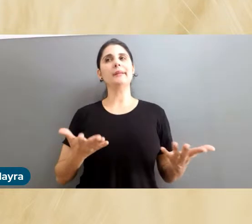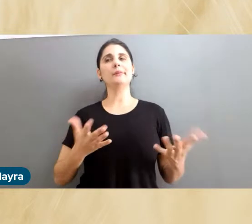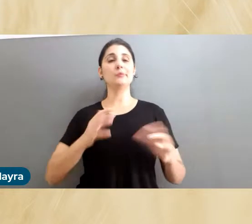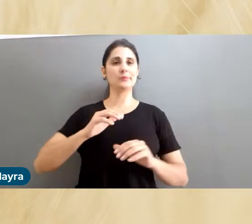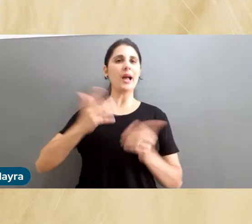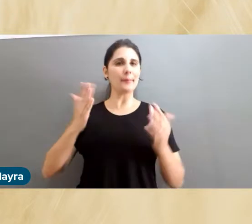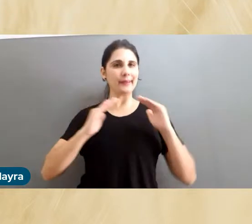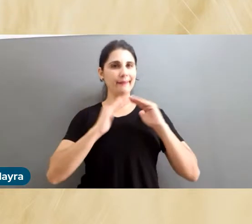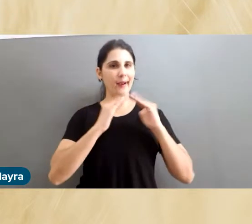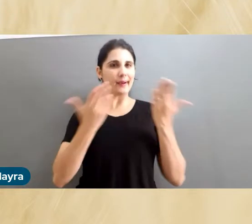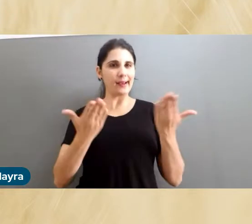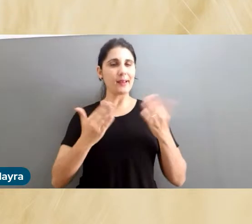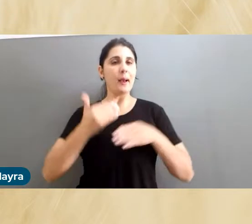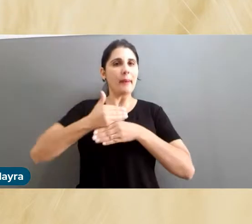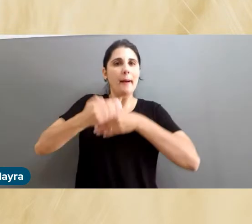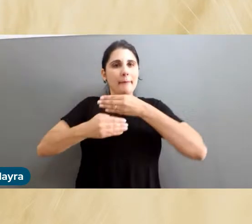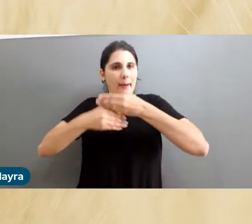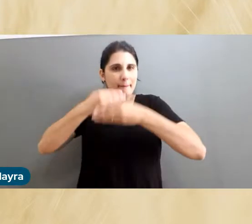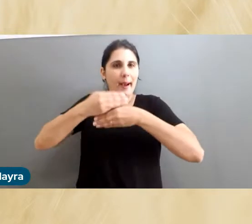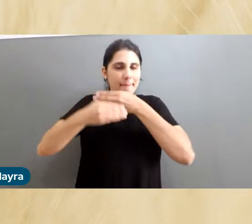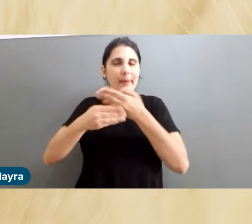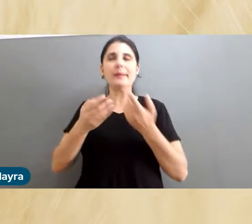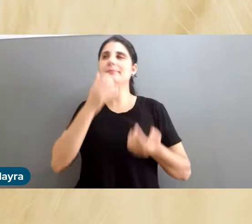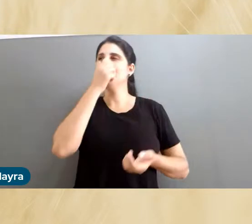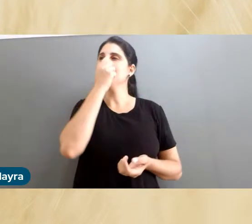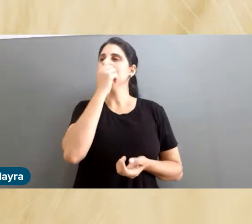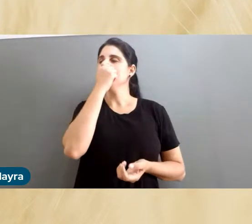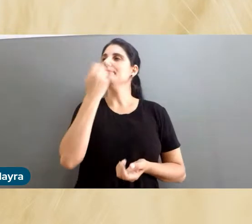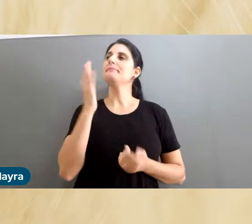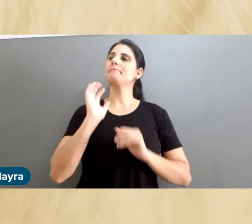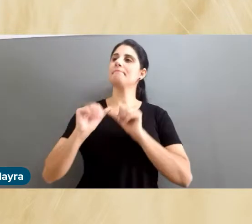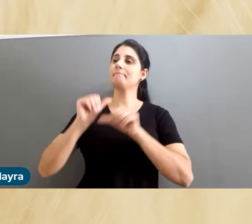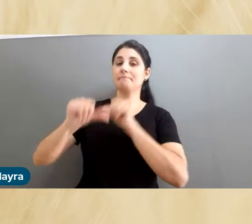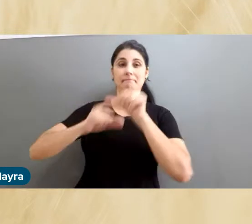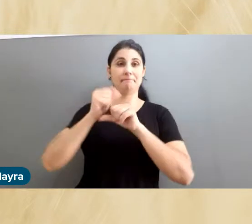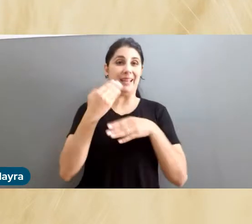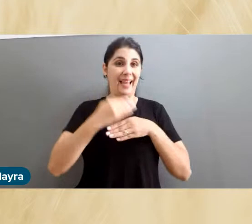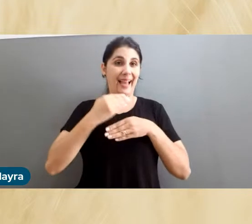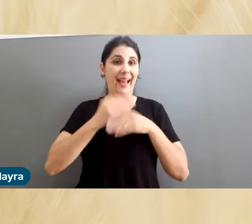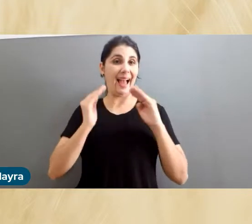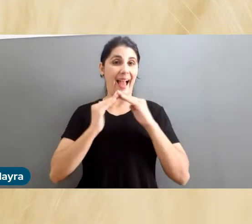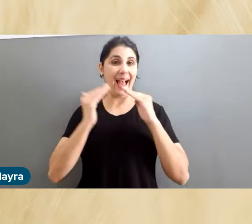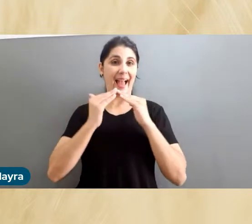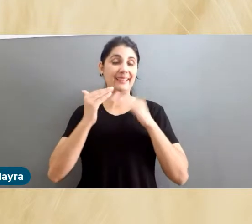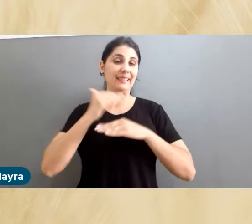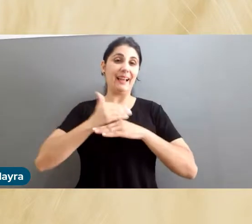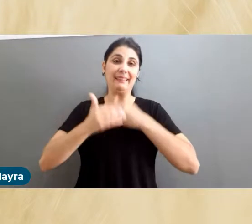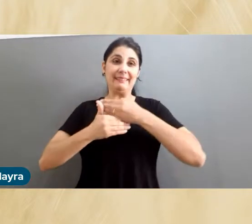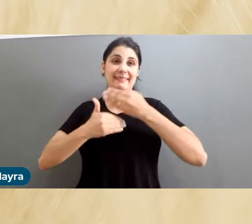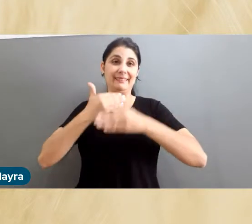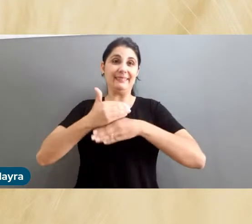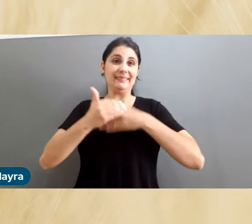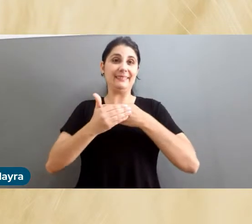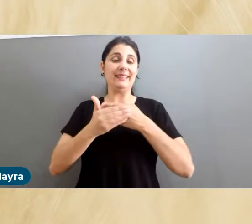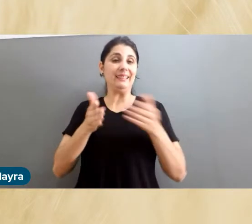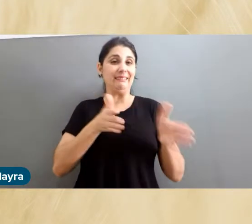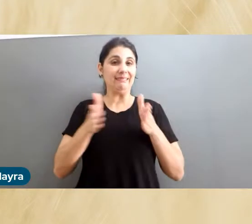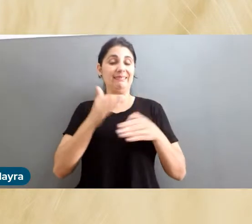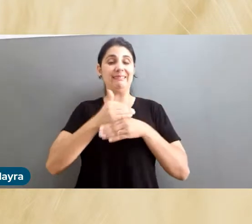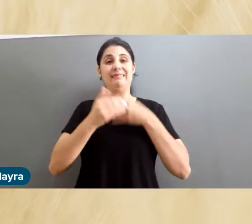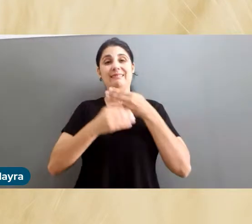casa. Quem já teve a oportunidade de reformar a própria residência sabe que aquele momento de reforma é um